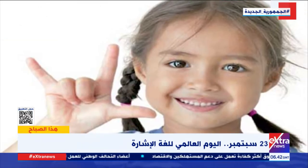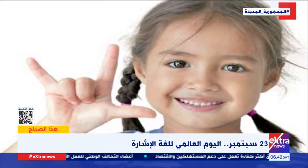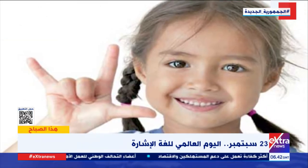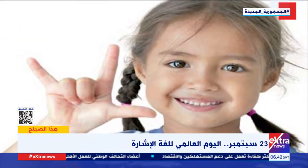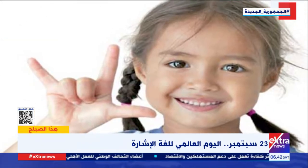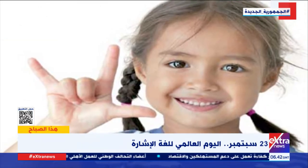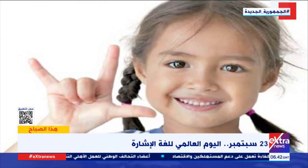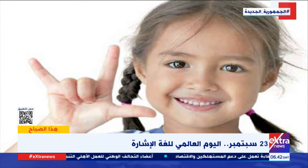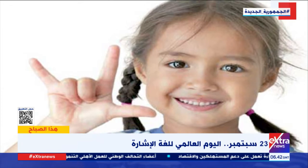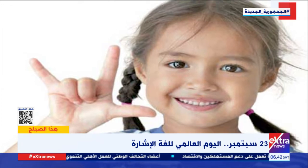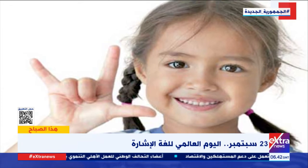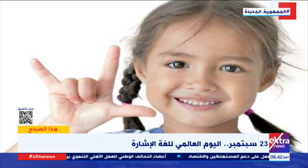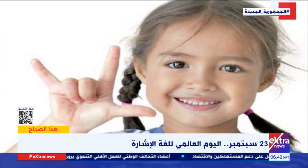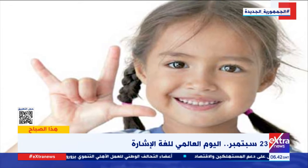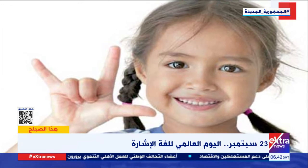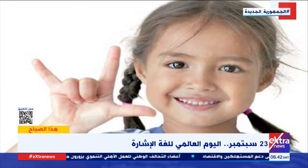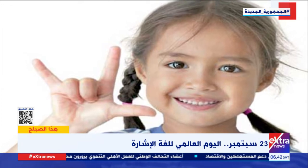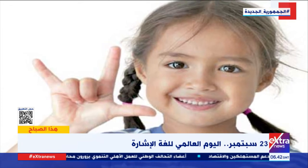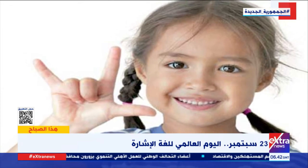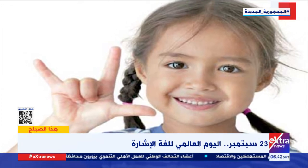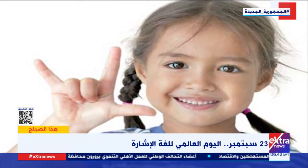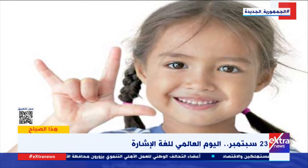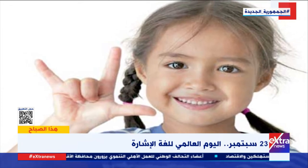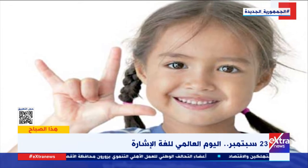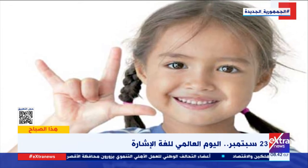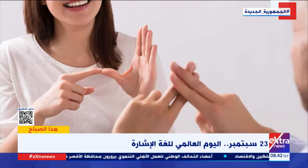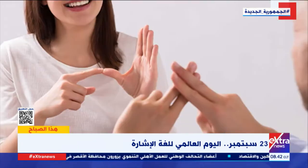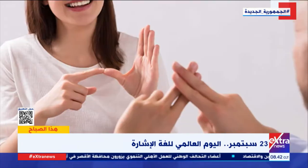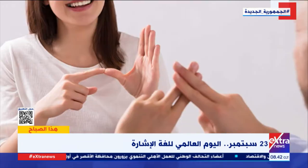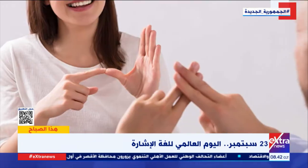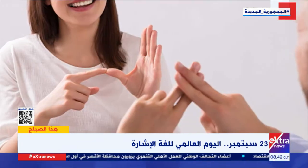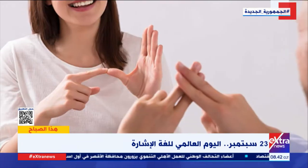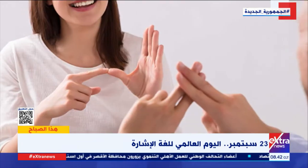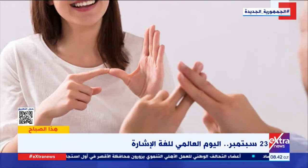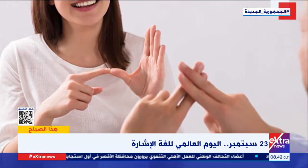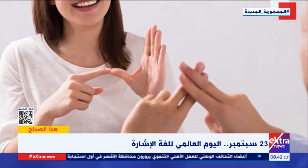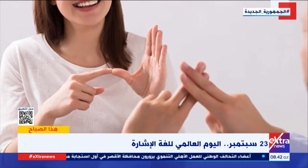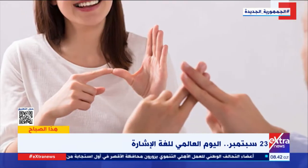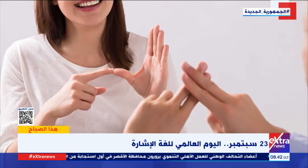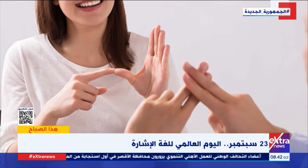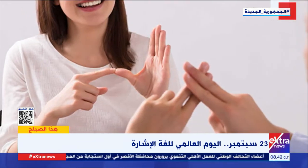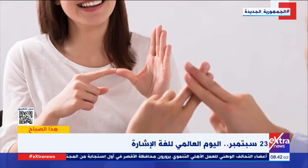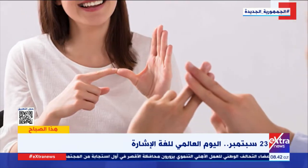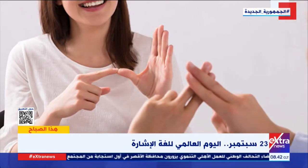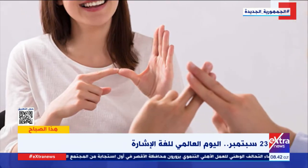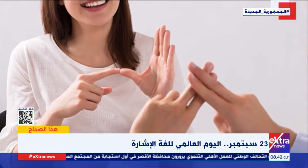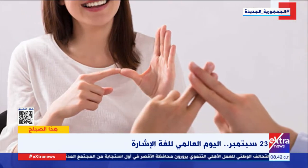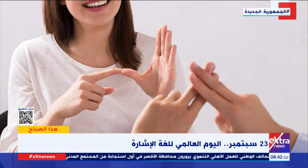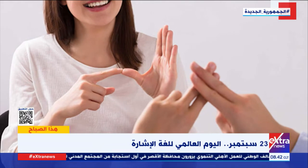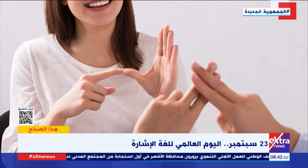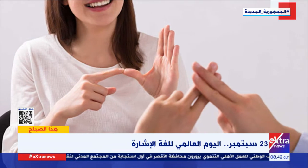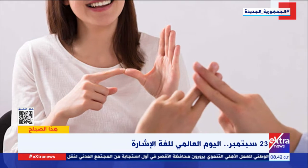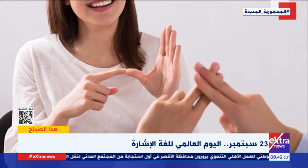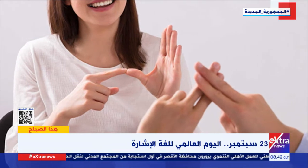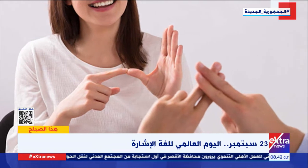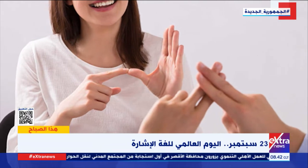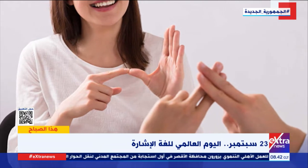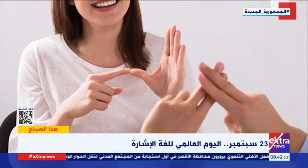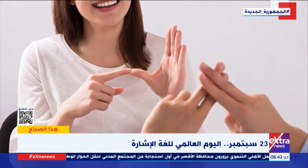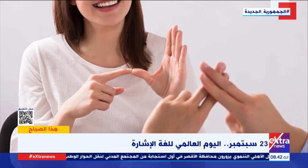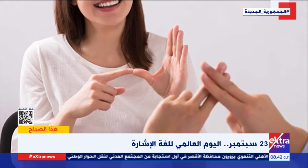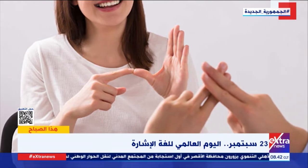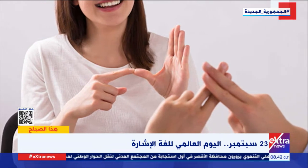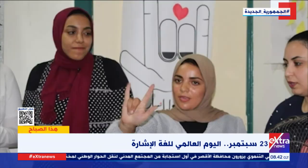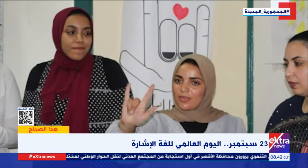أنا عايزة أقوله بالظبط. جميل. ما ينفعش أحط بقى استعارات أو كنايات في الكلام. يعني مثلا ما ينفعش مثلا أغنية لما القلب يدق، هم